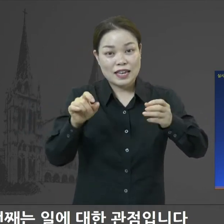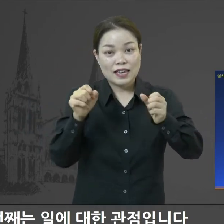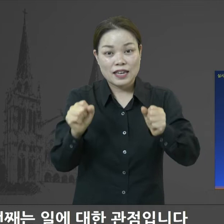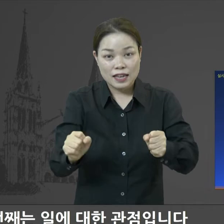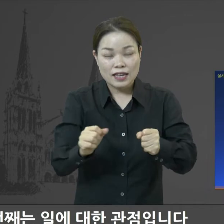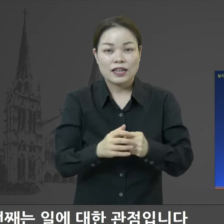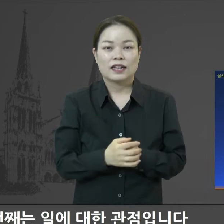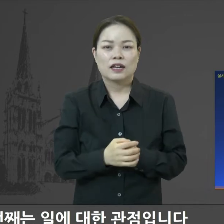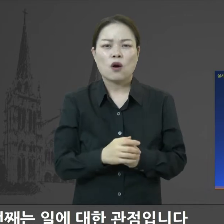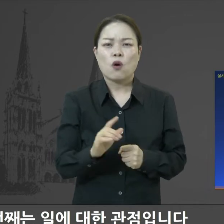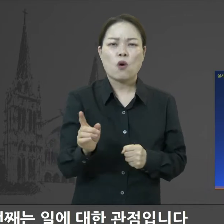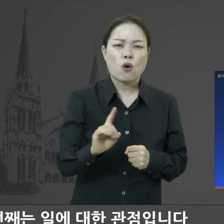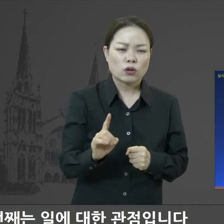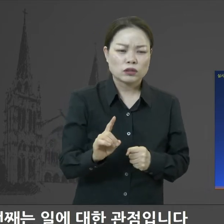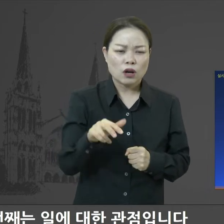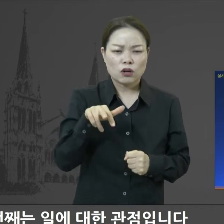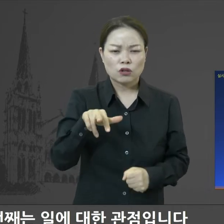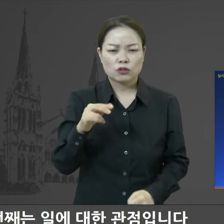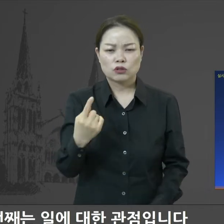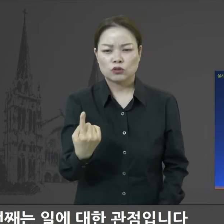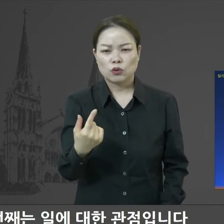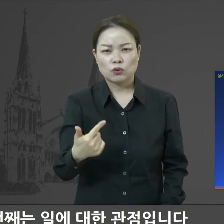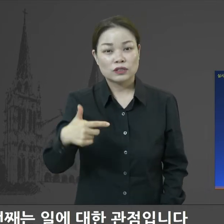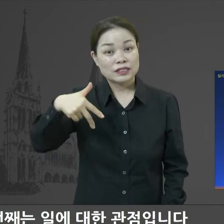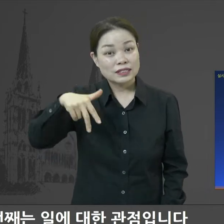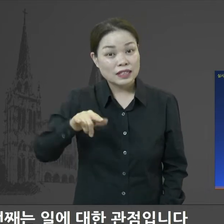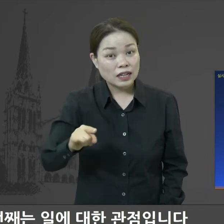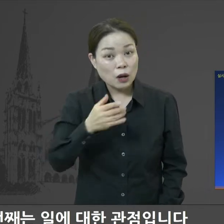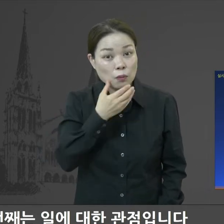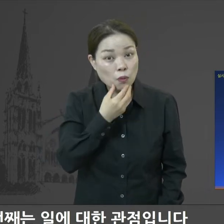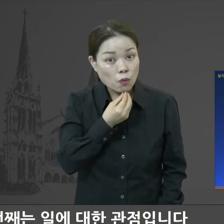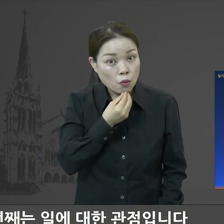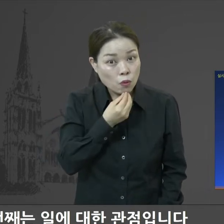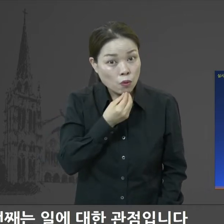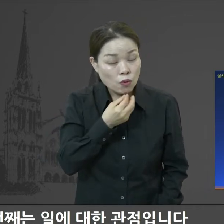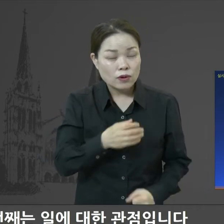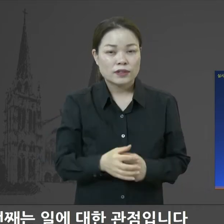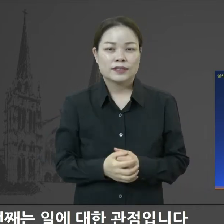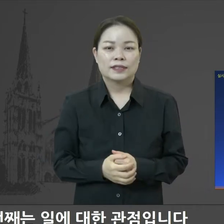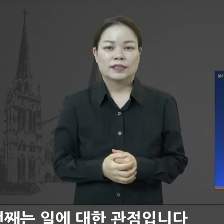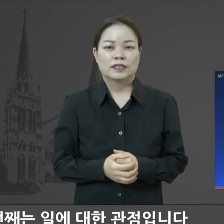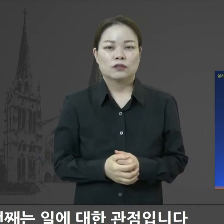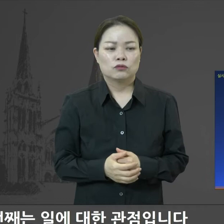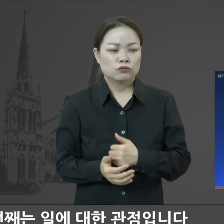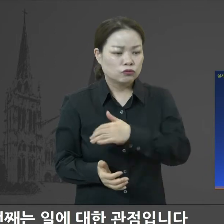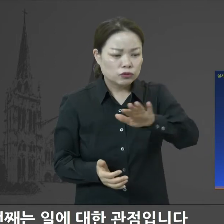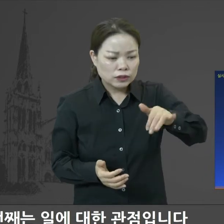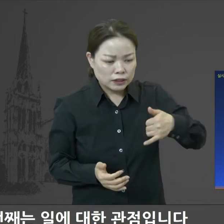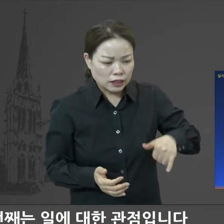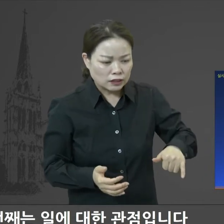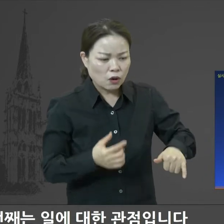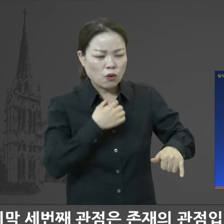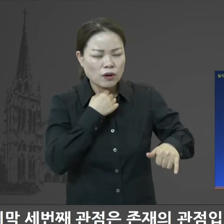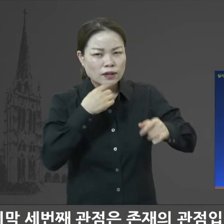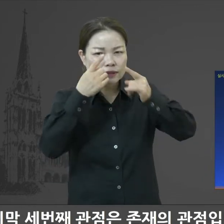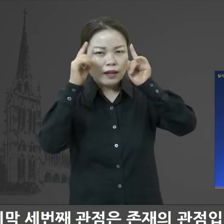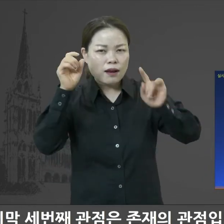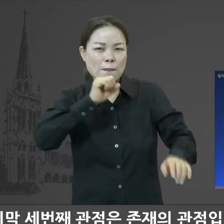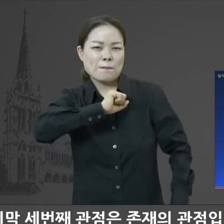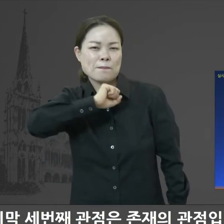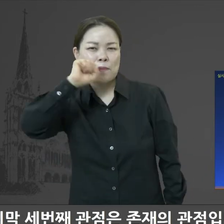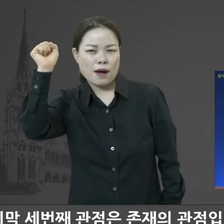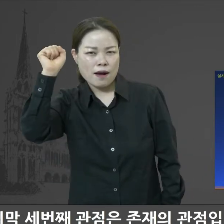말해 어떤 존재가 되는 것이 복이다. 예를 들면 이런 거죠. 우리 자녀가 바라는 대학에